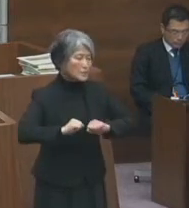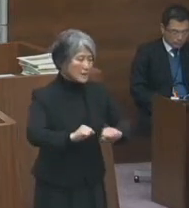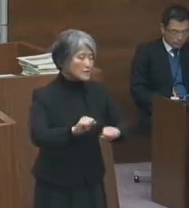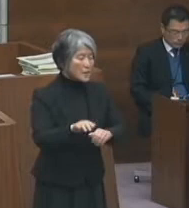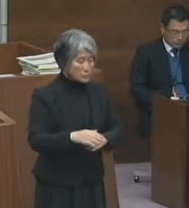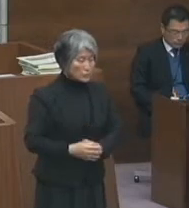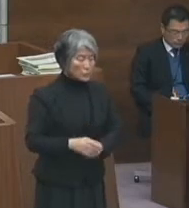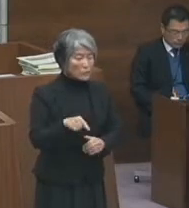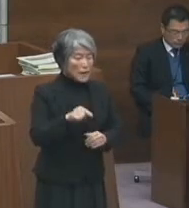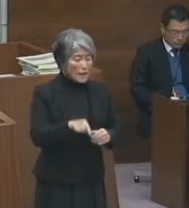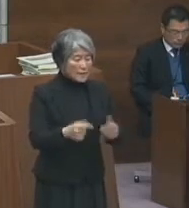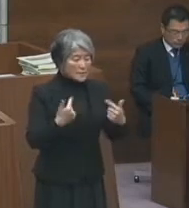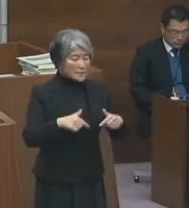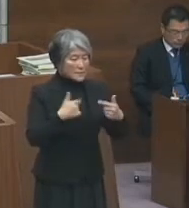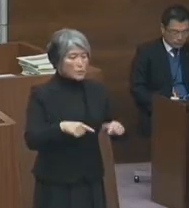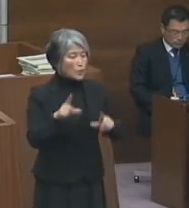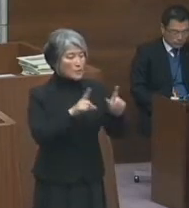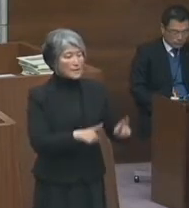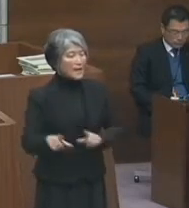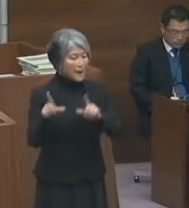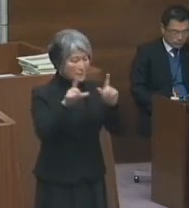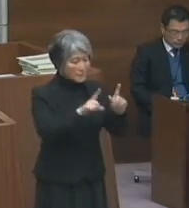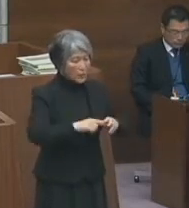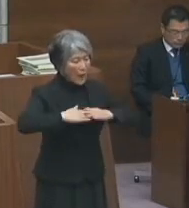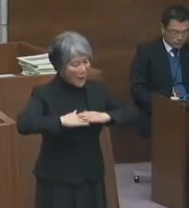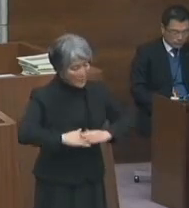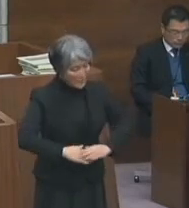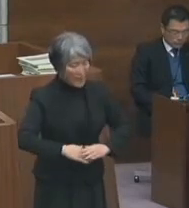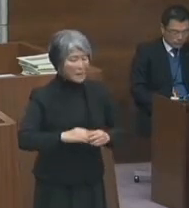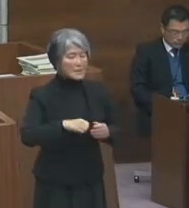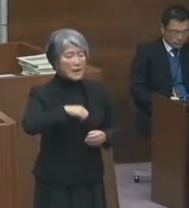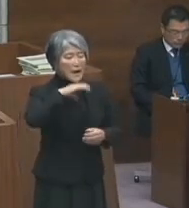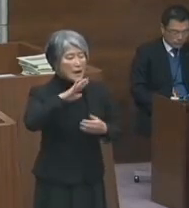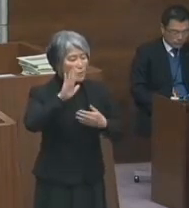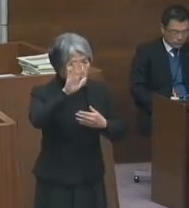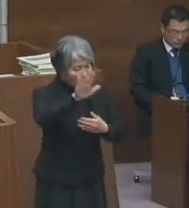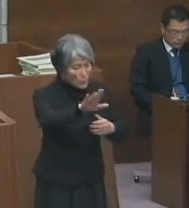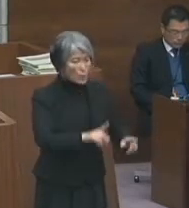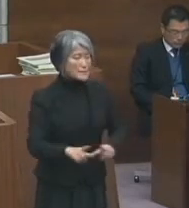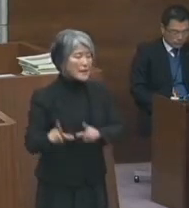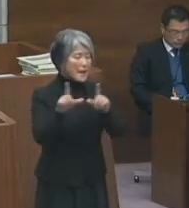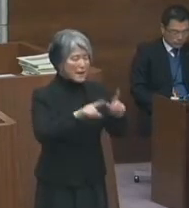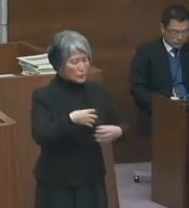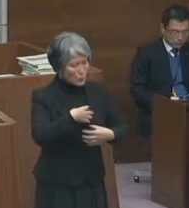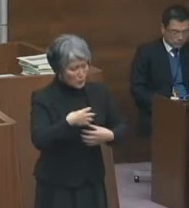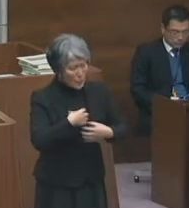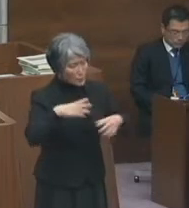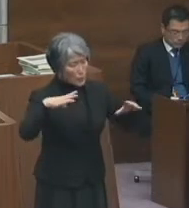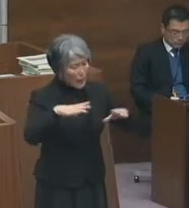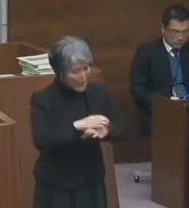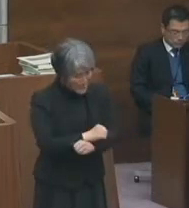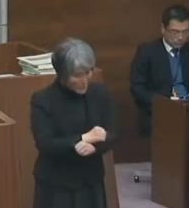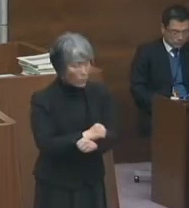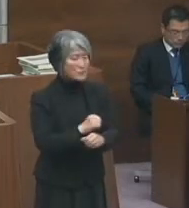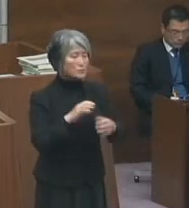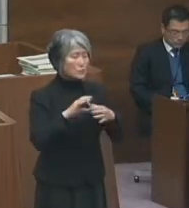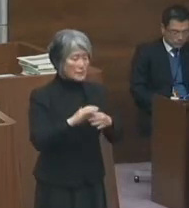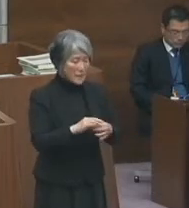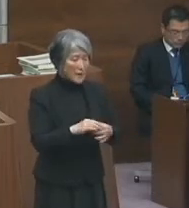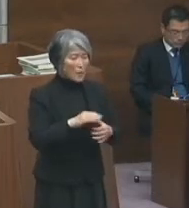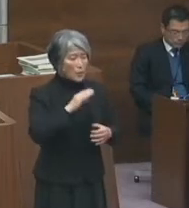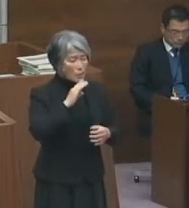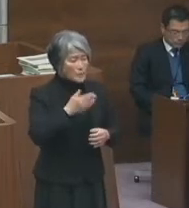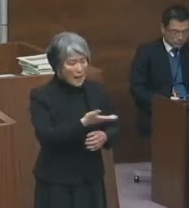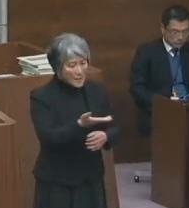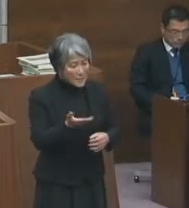生活の安定や老後の生活に対する不安解消、こういったことは皆様一様に抱えておられる問題であると認